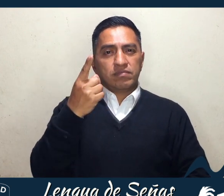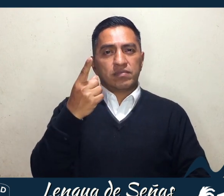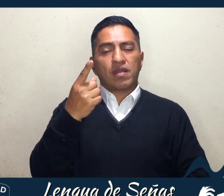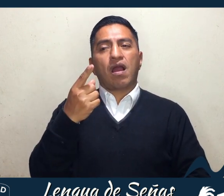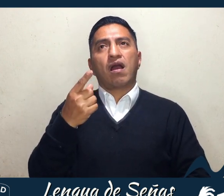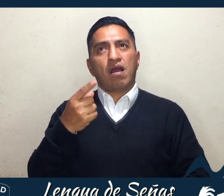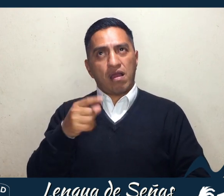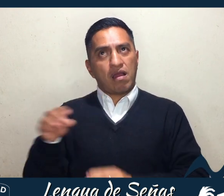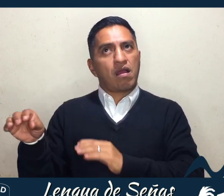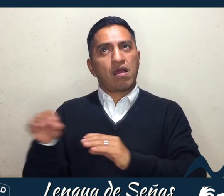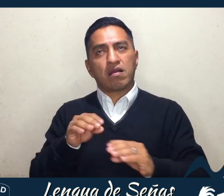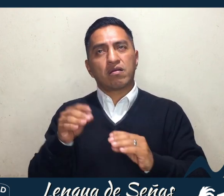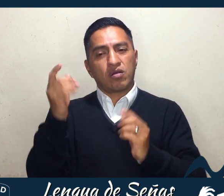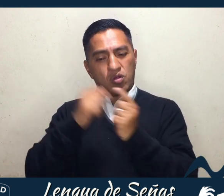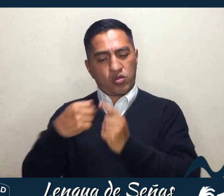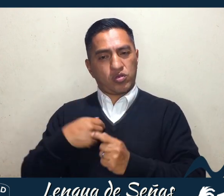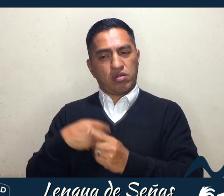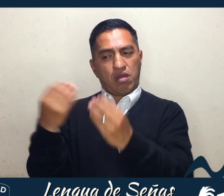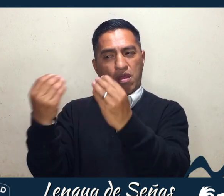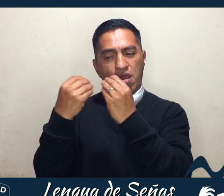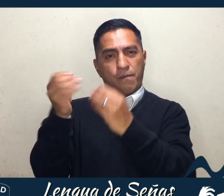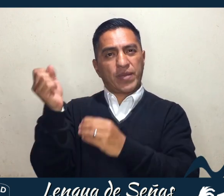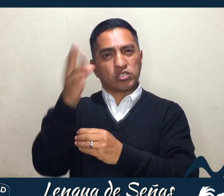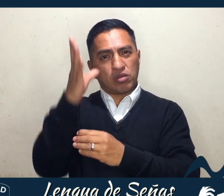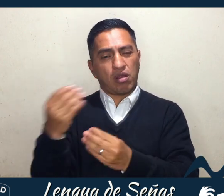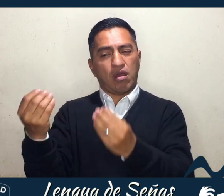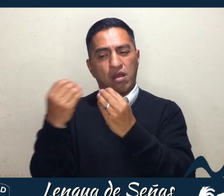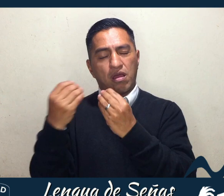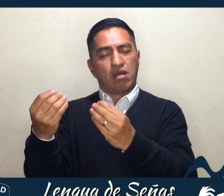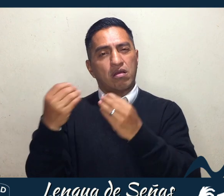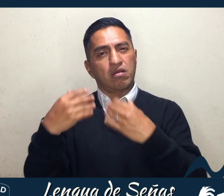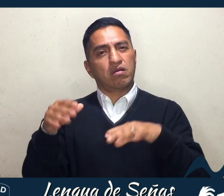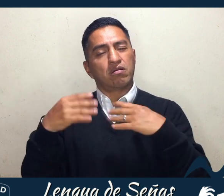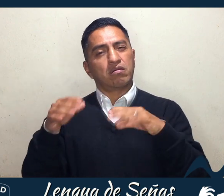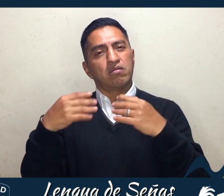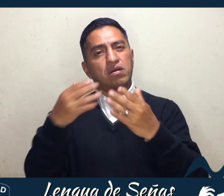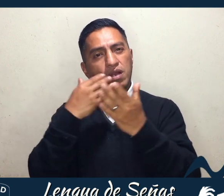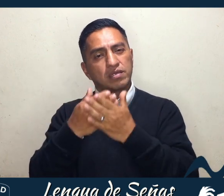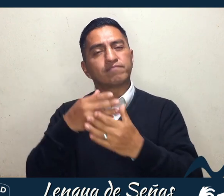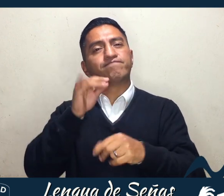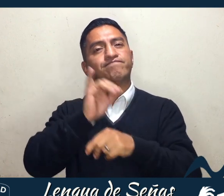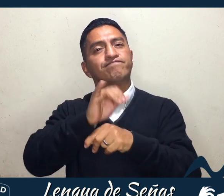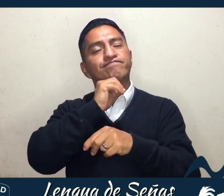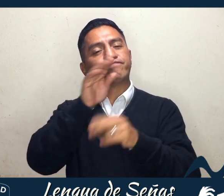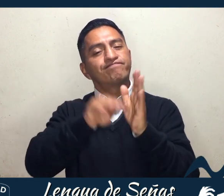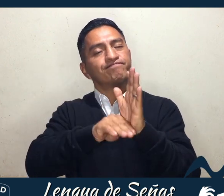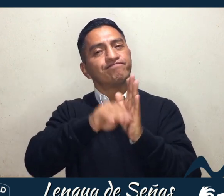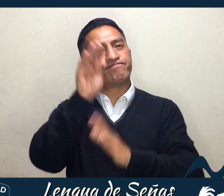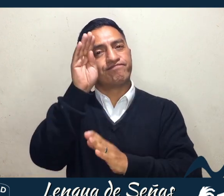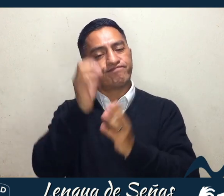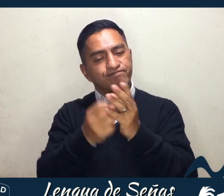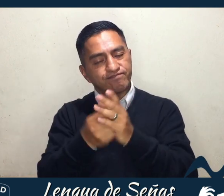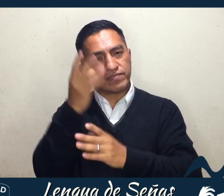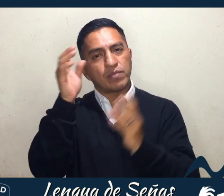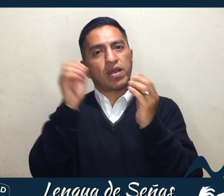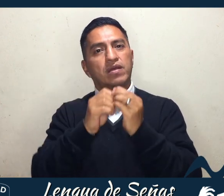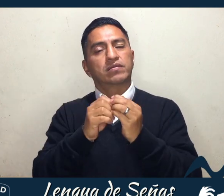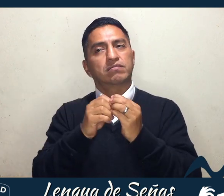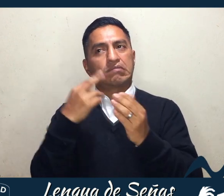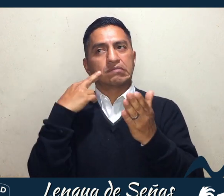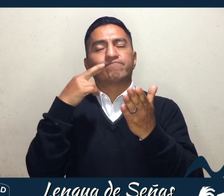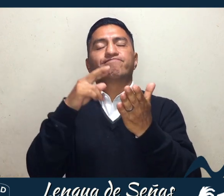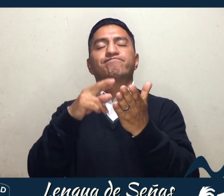que ellos hacen por nosotros. Nuestras iglesias necesitan madurar en esa área, crecer y hacer